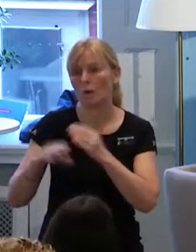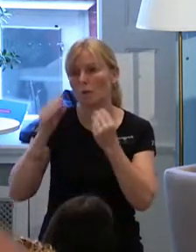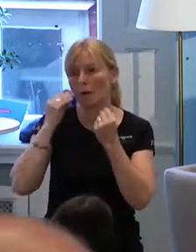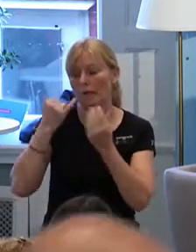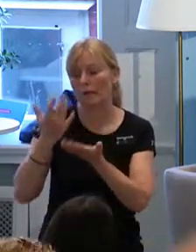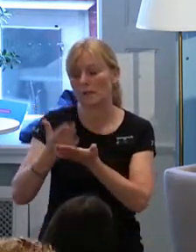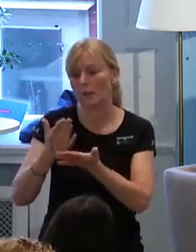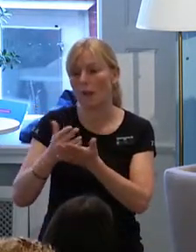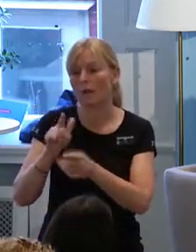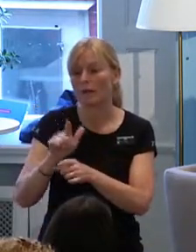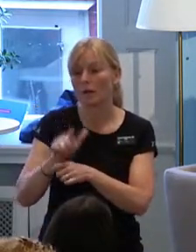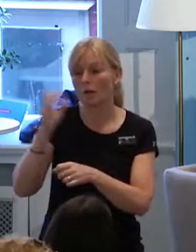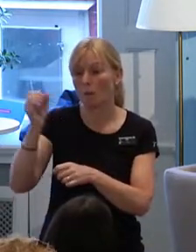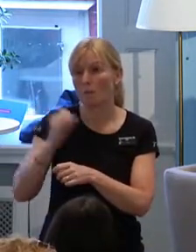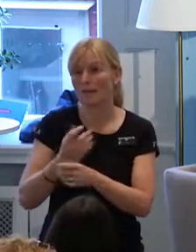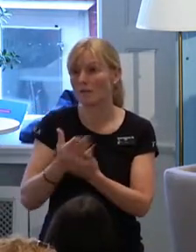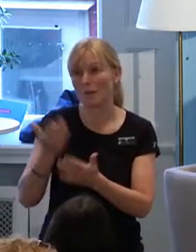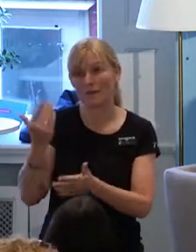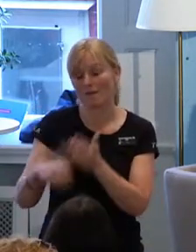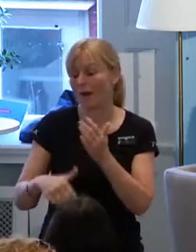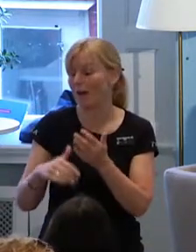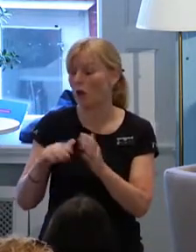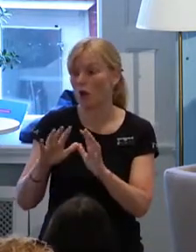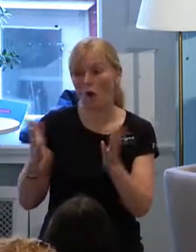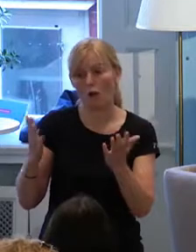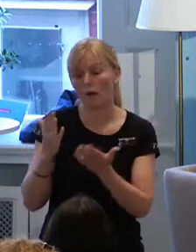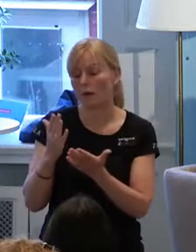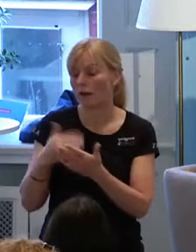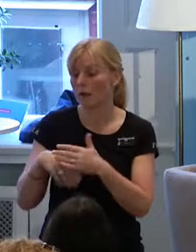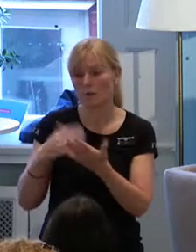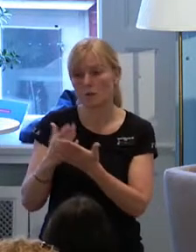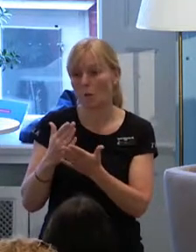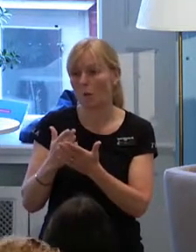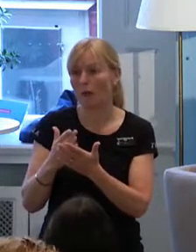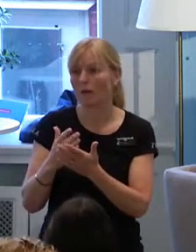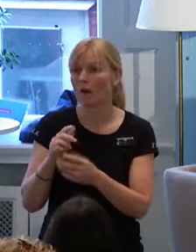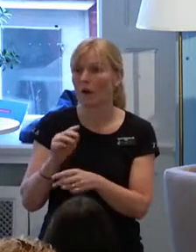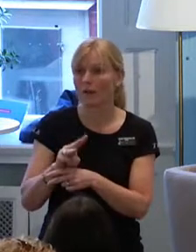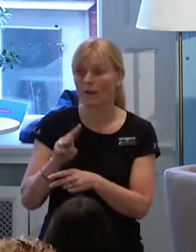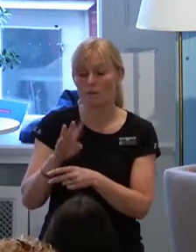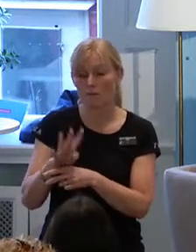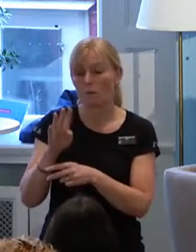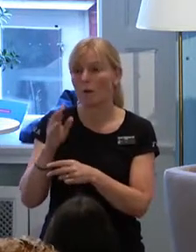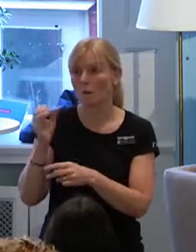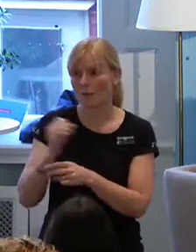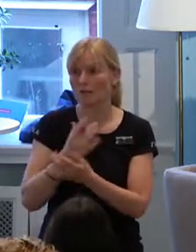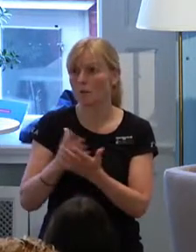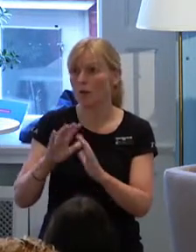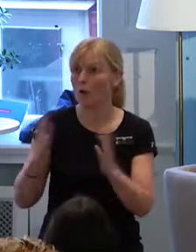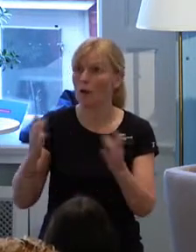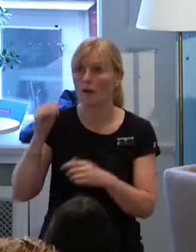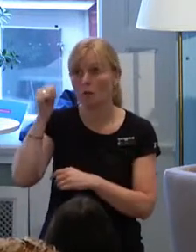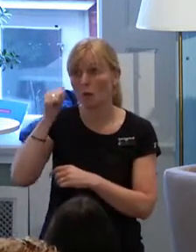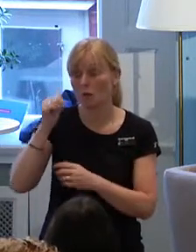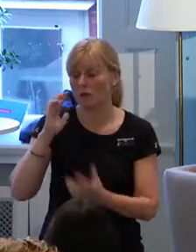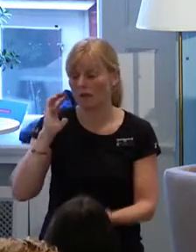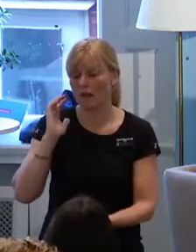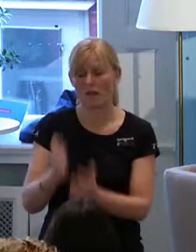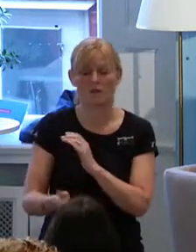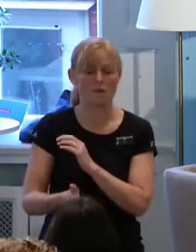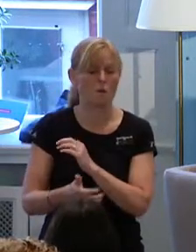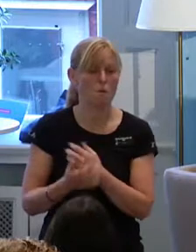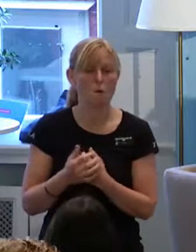ju 17% som inte går ut grundskolan än, så 30-40% som inte klarar gymnasiet. Det är ju en katastrof. Men vi